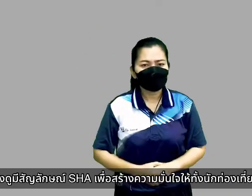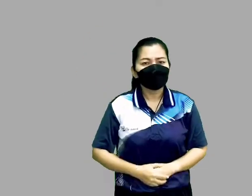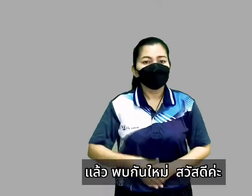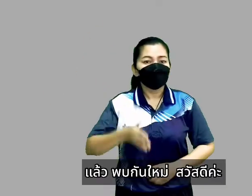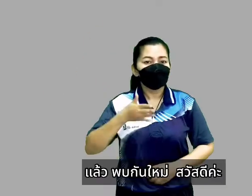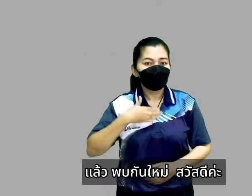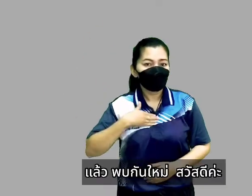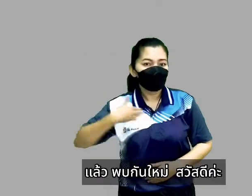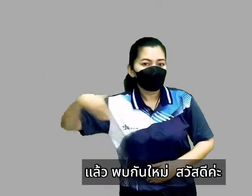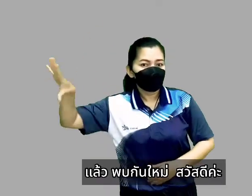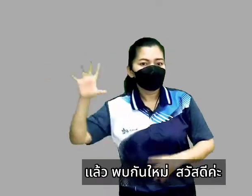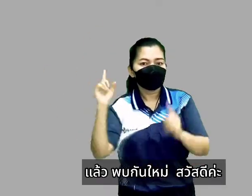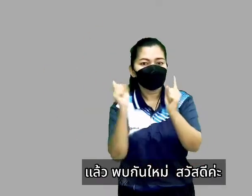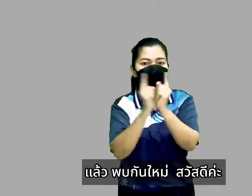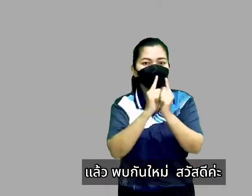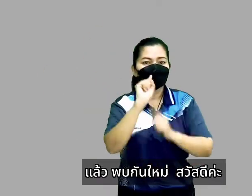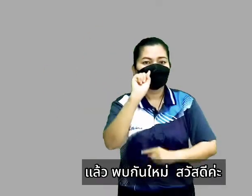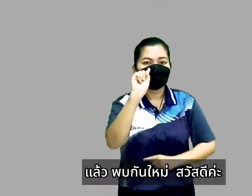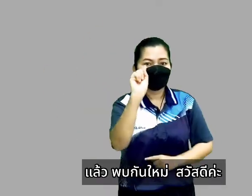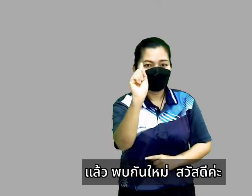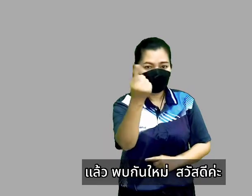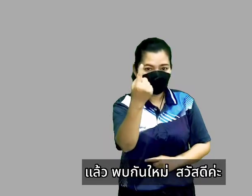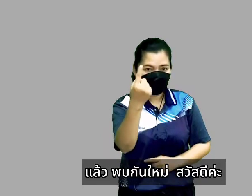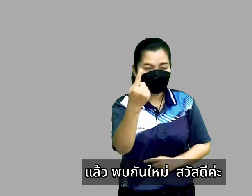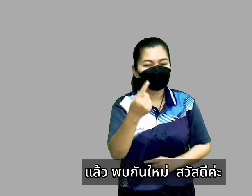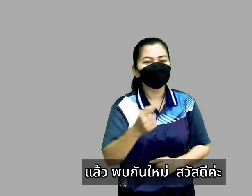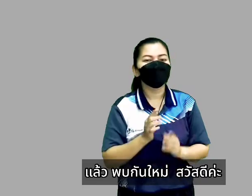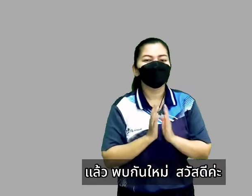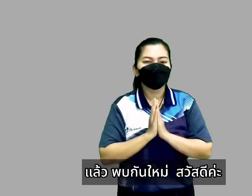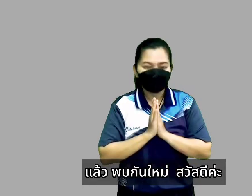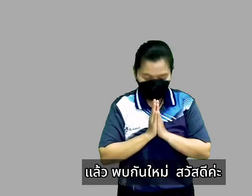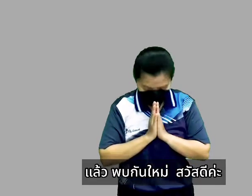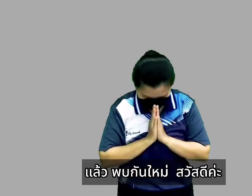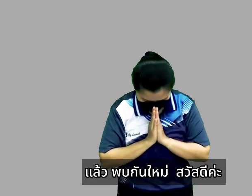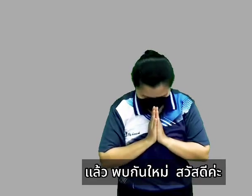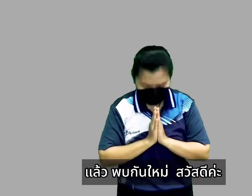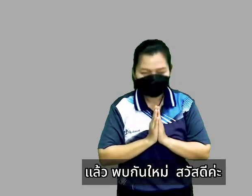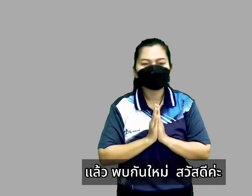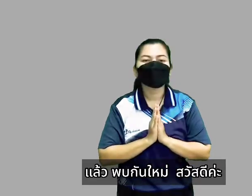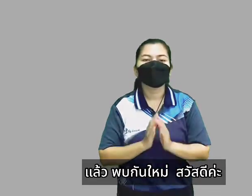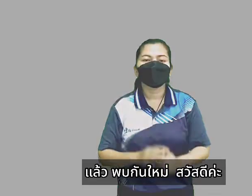แล้วพบกันใหม่สวัสดีค่ะ